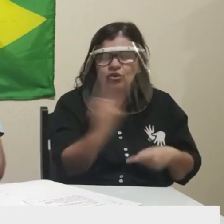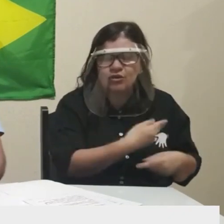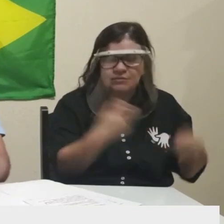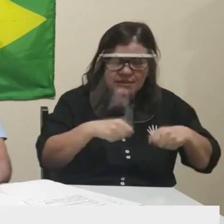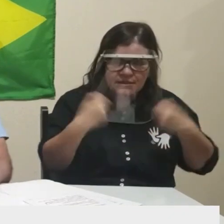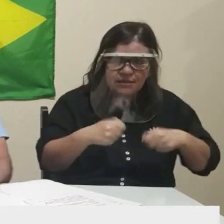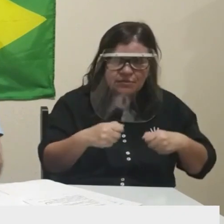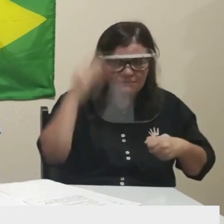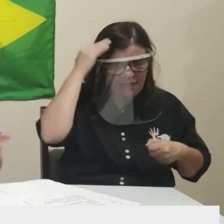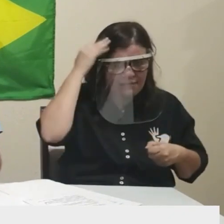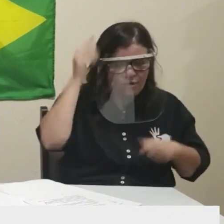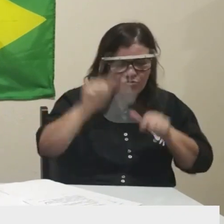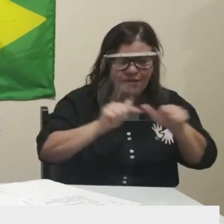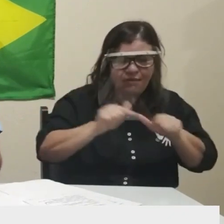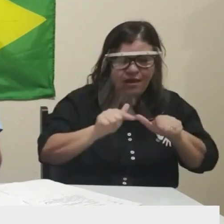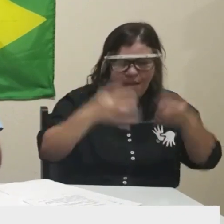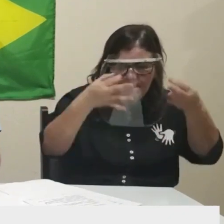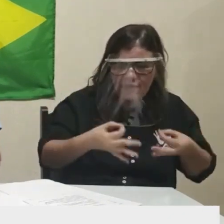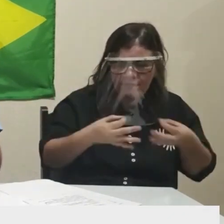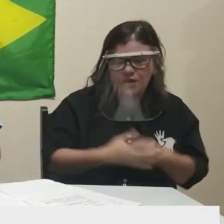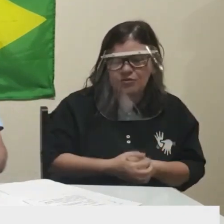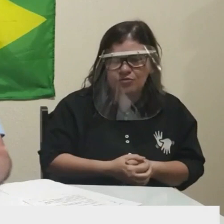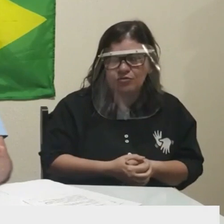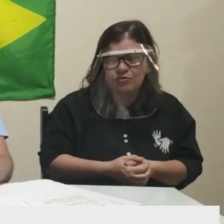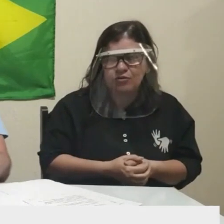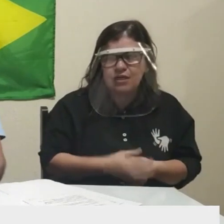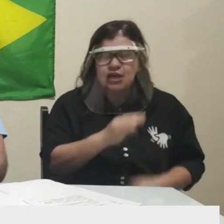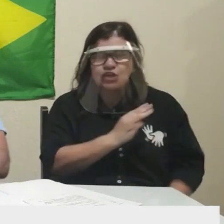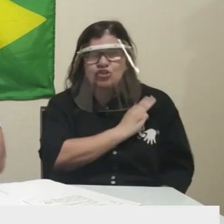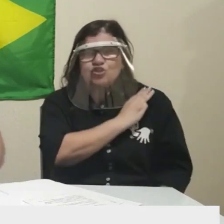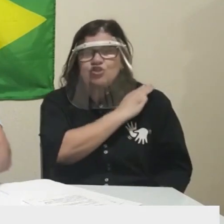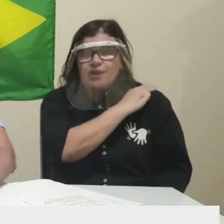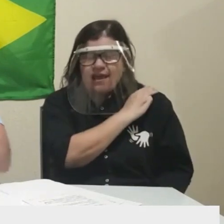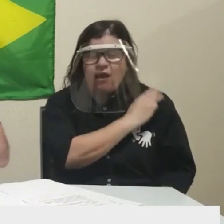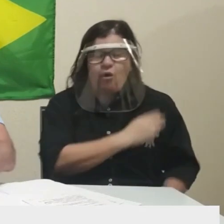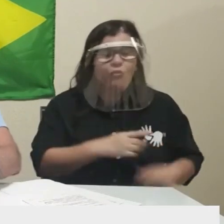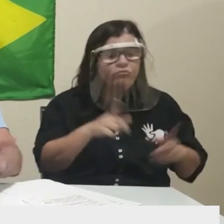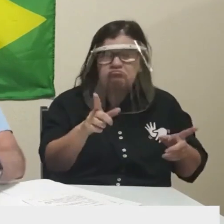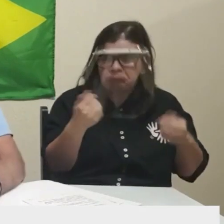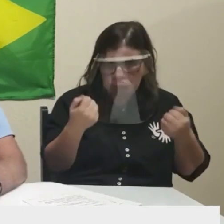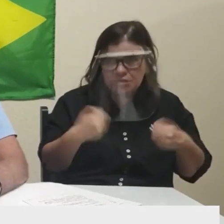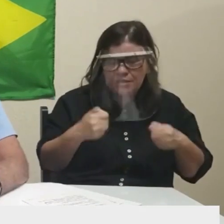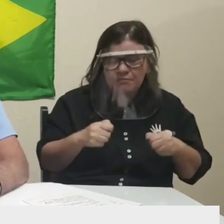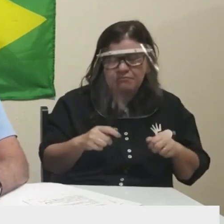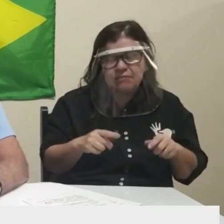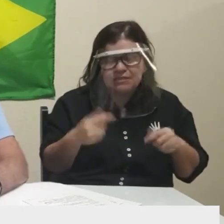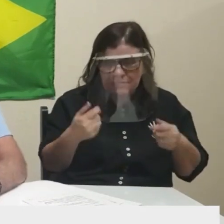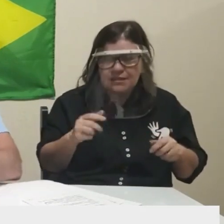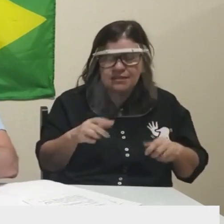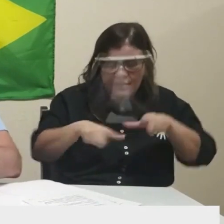Se fosse um general, poderia ser. Poderia até dar certo, mas o mais adequado é o almirante. E está dando certo na